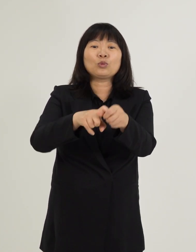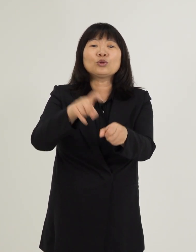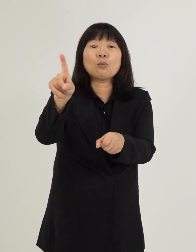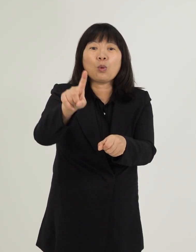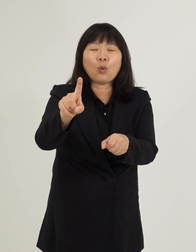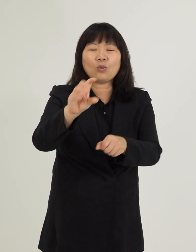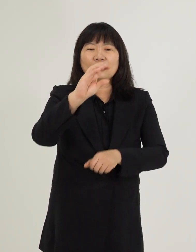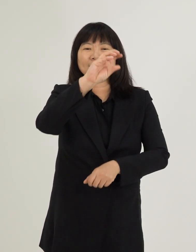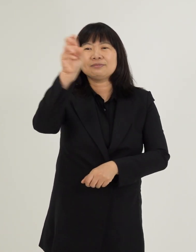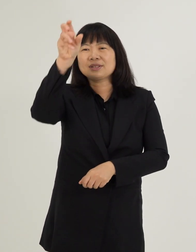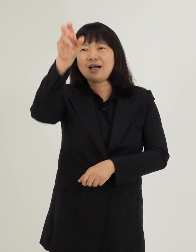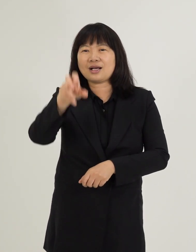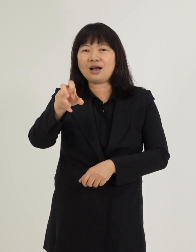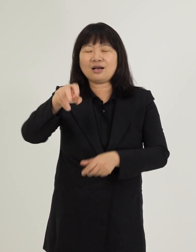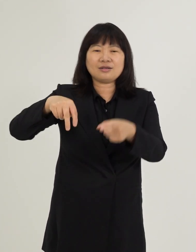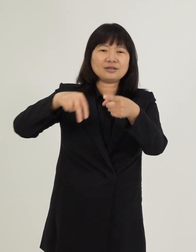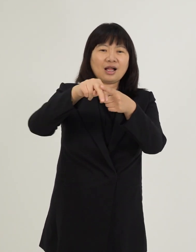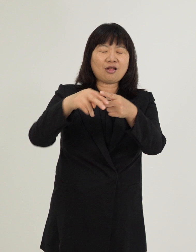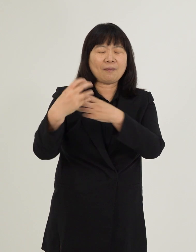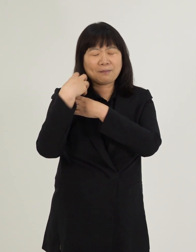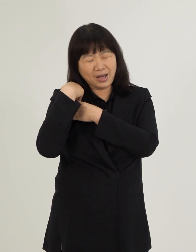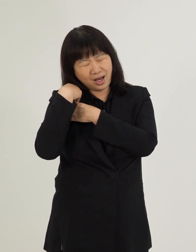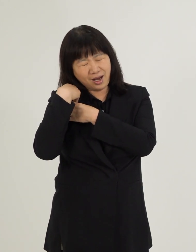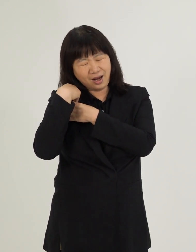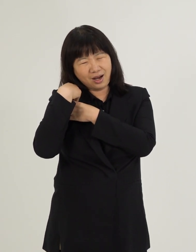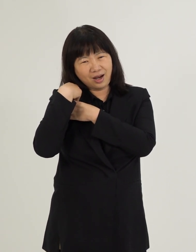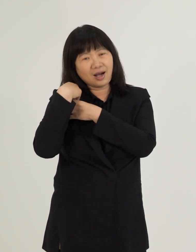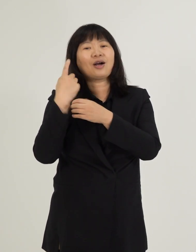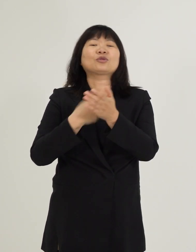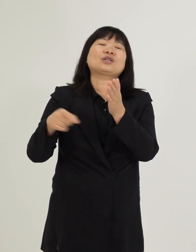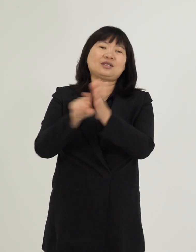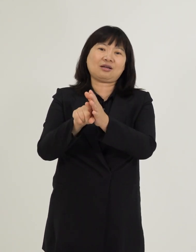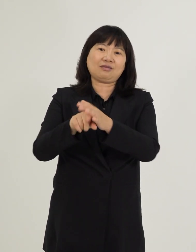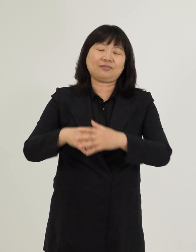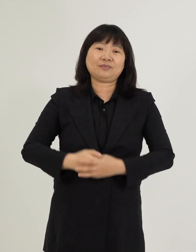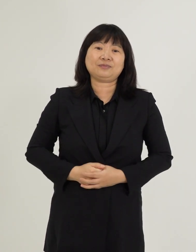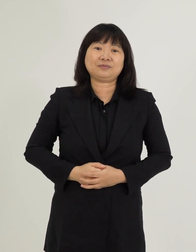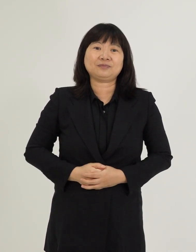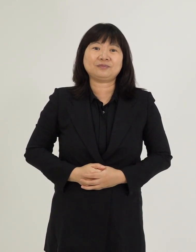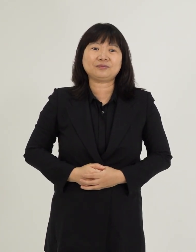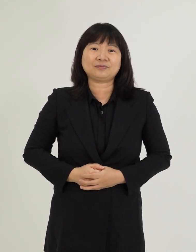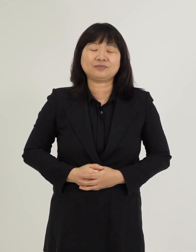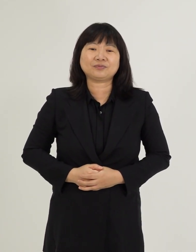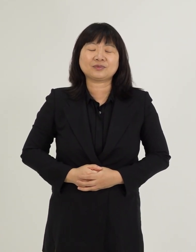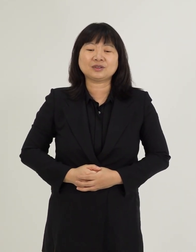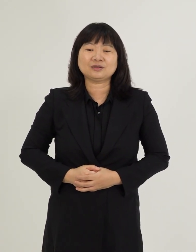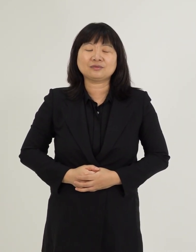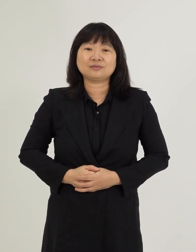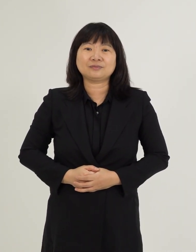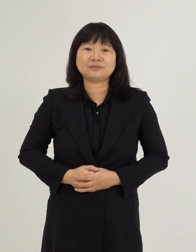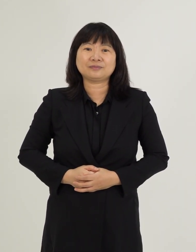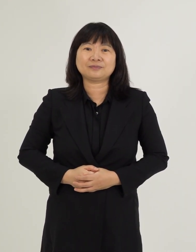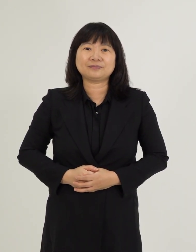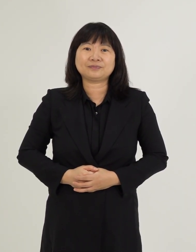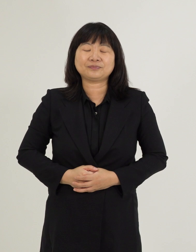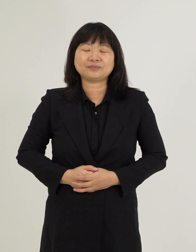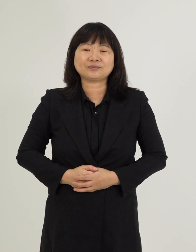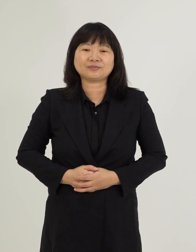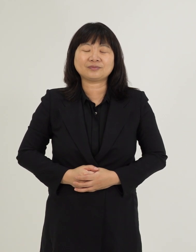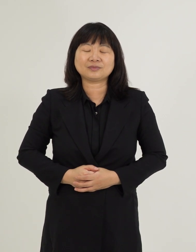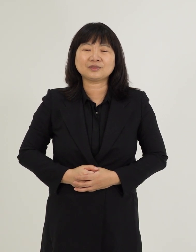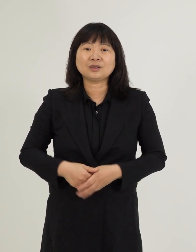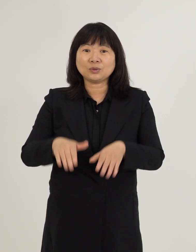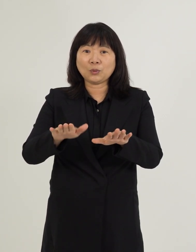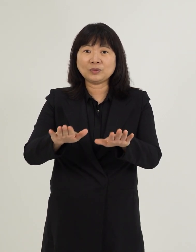걸음 십자가를 향해 다가가고 계세요. 그 노선에 오늘 이야기가 얹어져 있다는